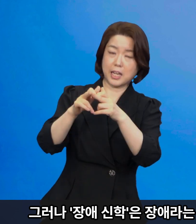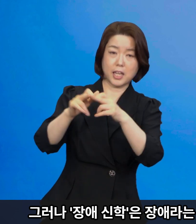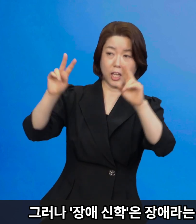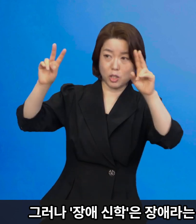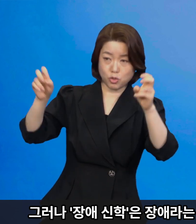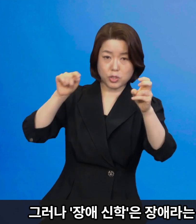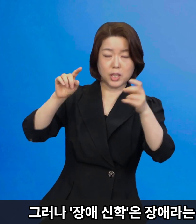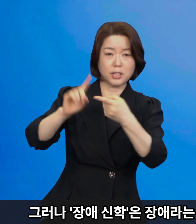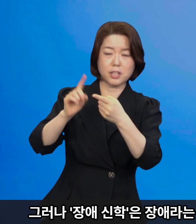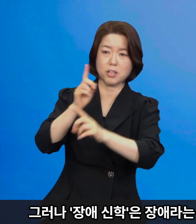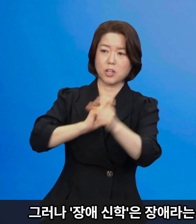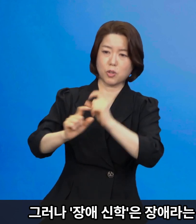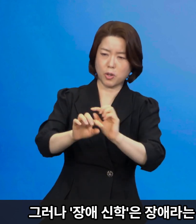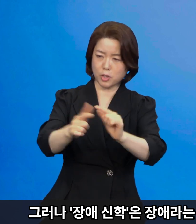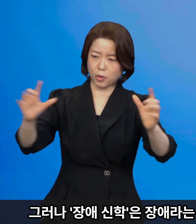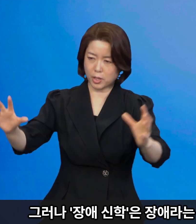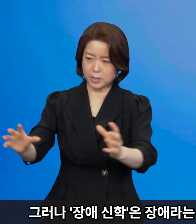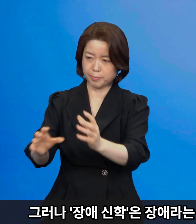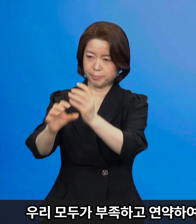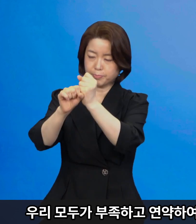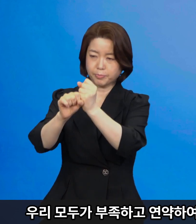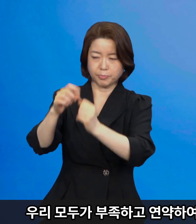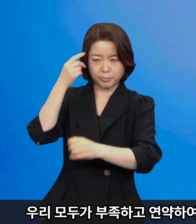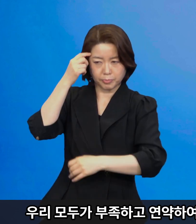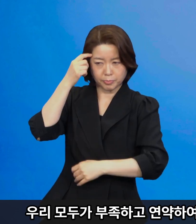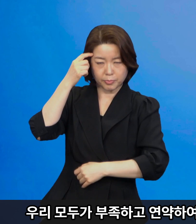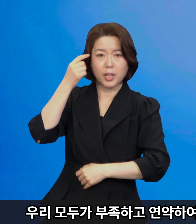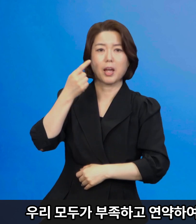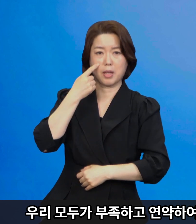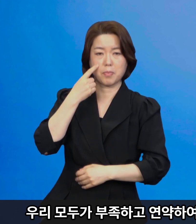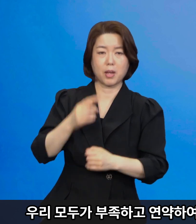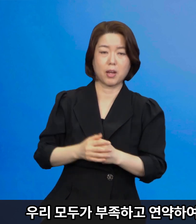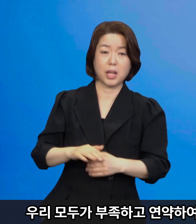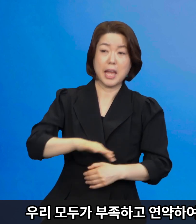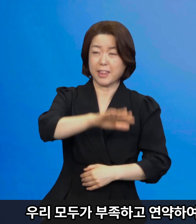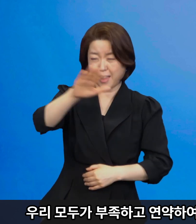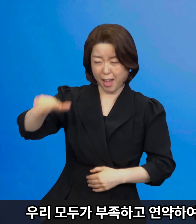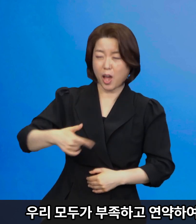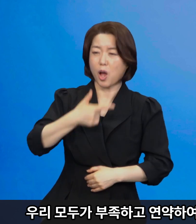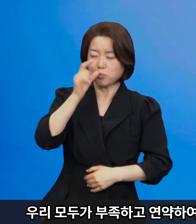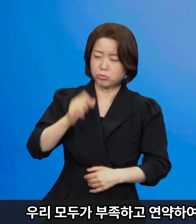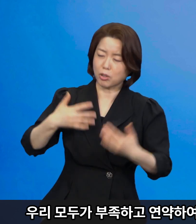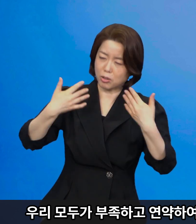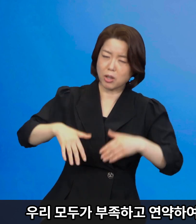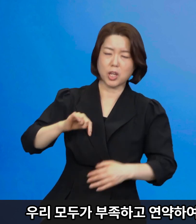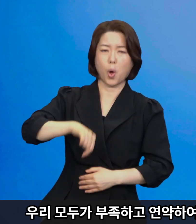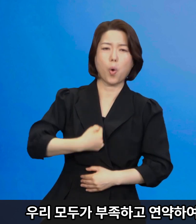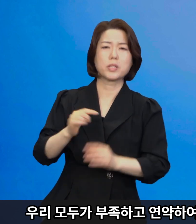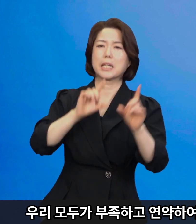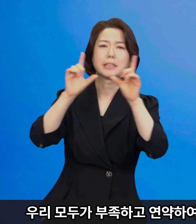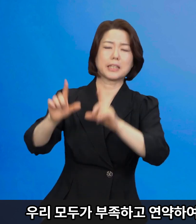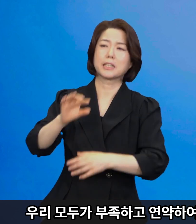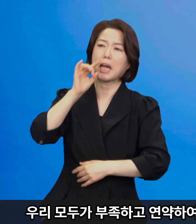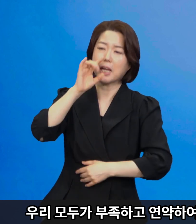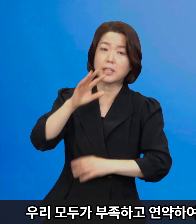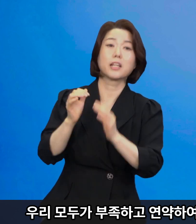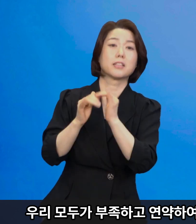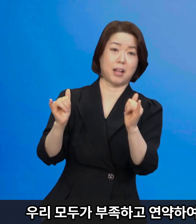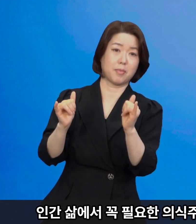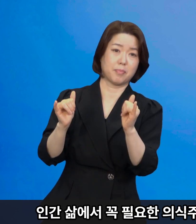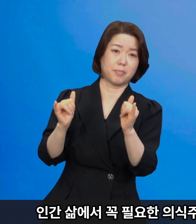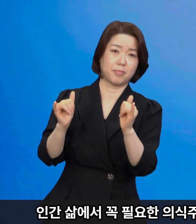더 종합적으로 고찰합니다. 우리 모두가 부족하고 연약하여 혼자 살 수 없는 인간이지